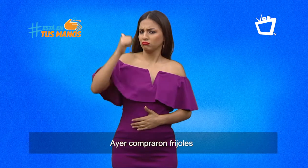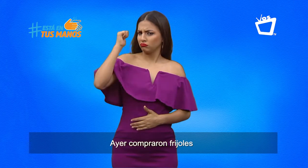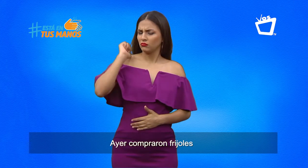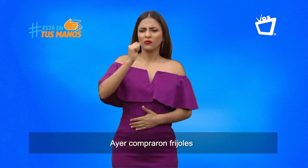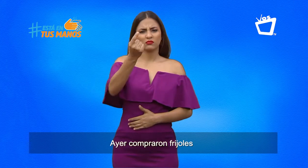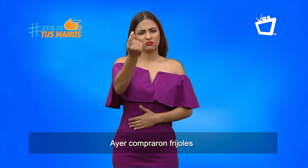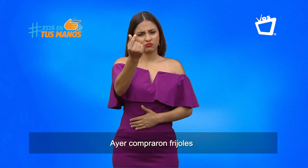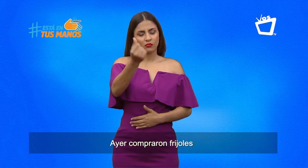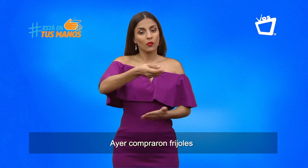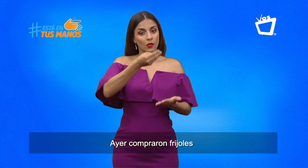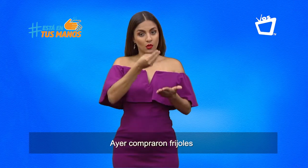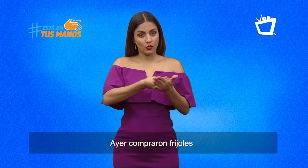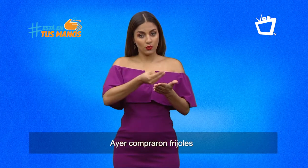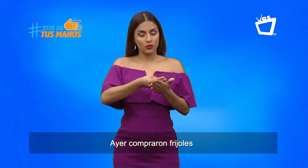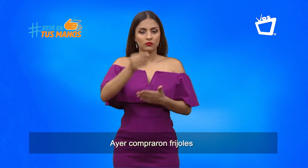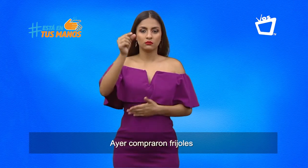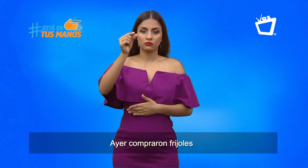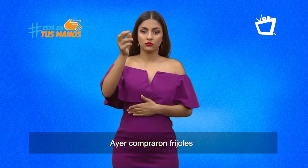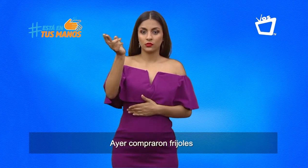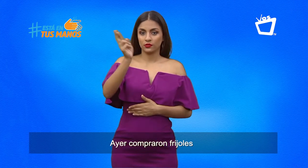ayer compraron frijoles